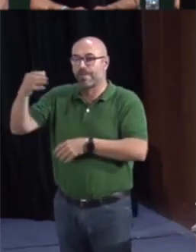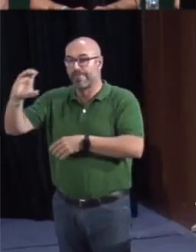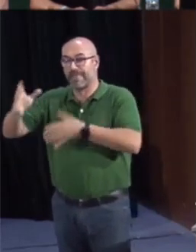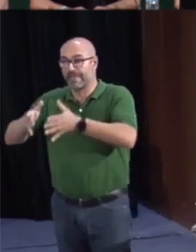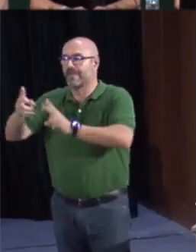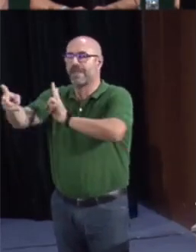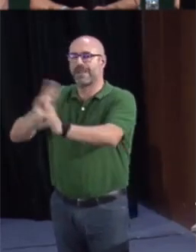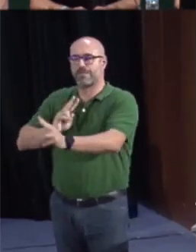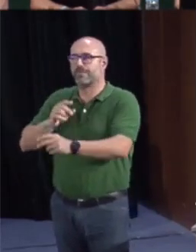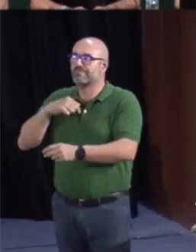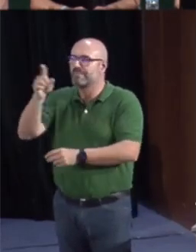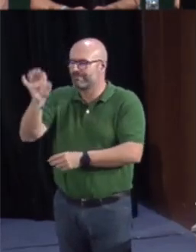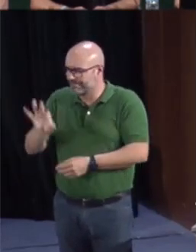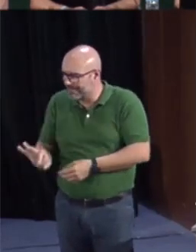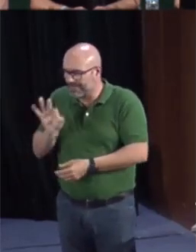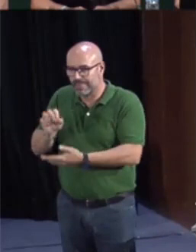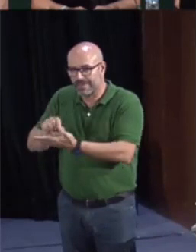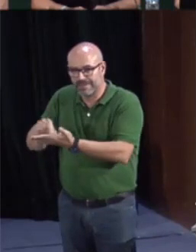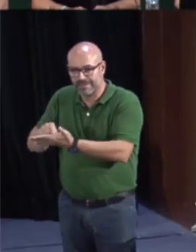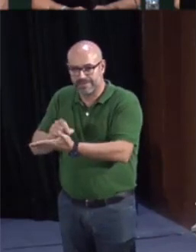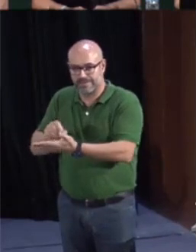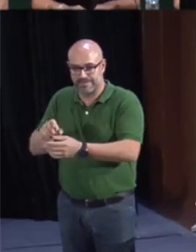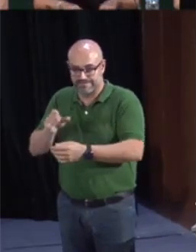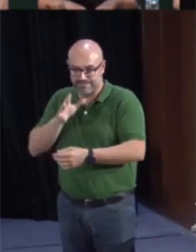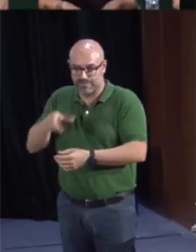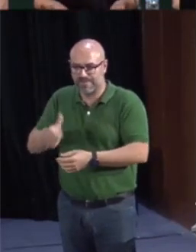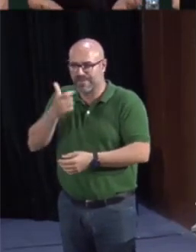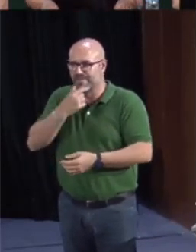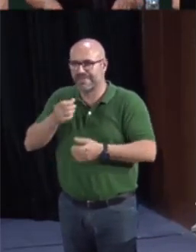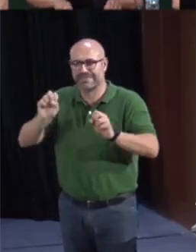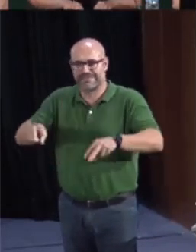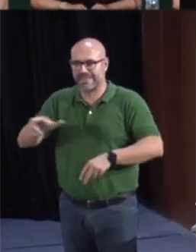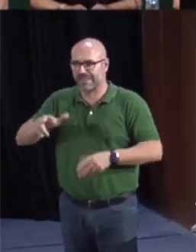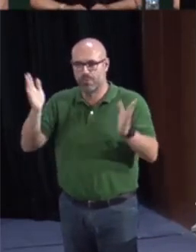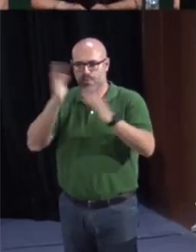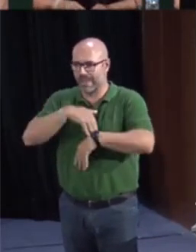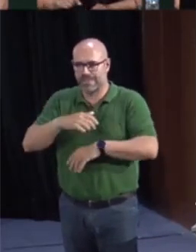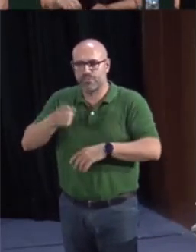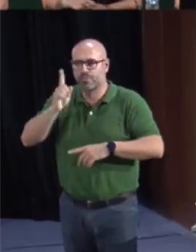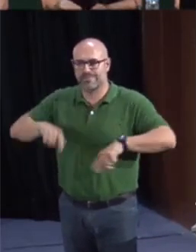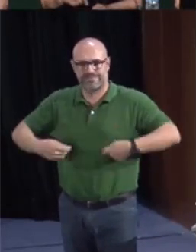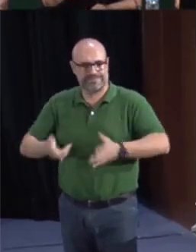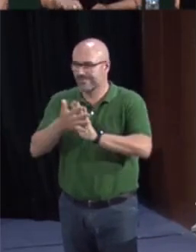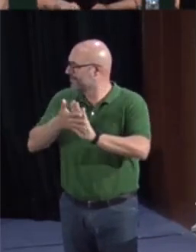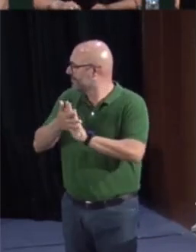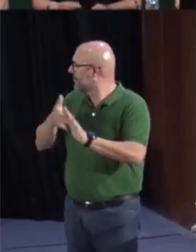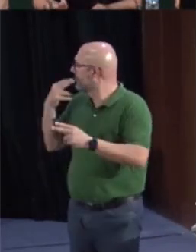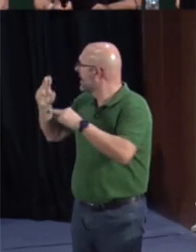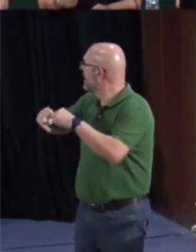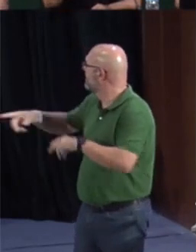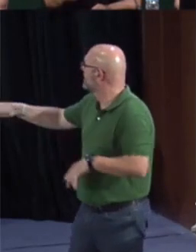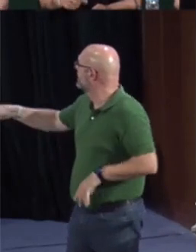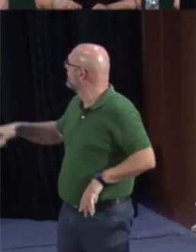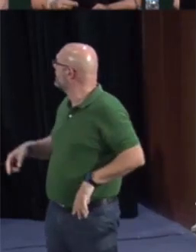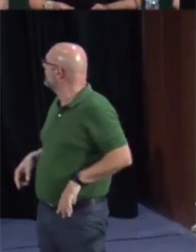Son preguntas con respuestas múltiples donde el alumnado se va a encontrar simplemente un test donde tiene que marcar A, B, C o